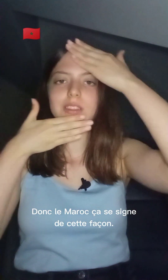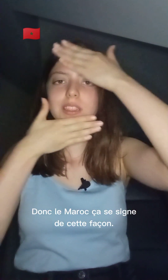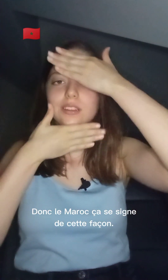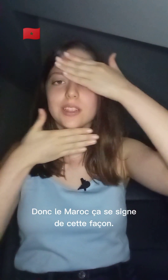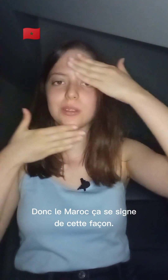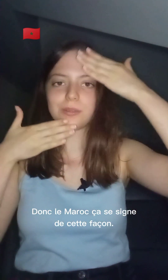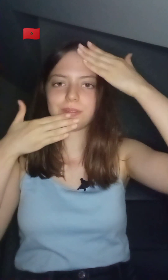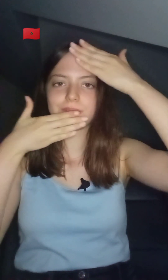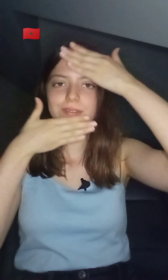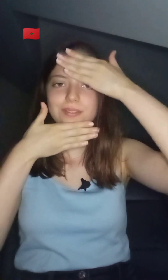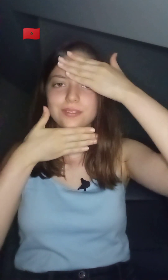cette façon.